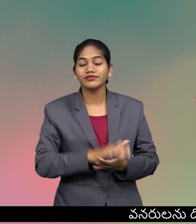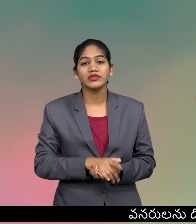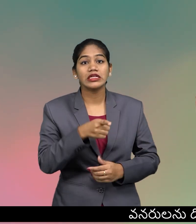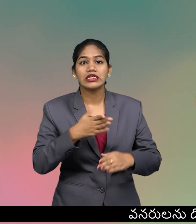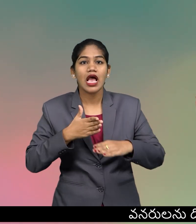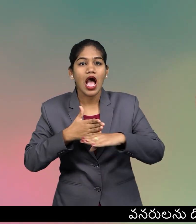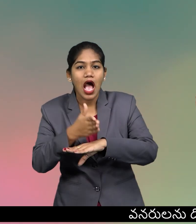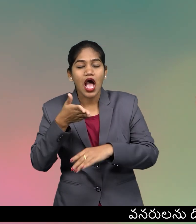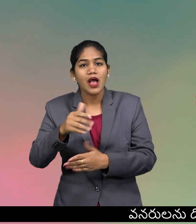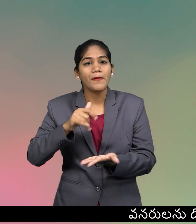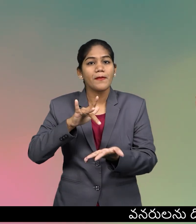వనరులను దోపిడీ చేయడం ద్వారా